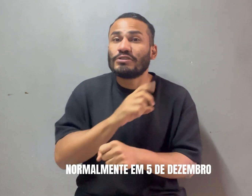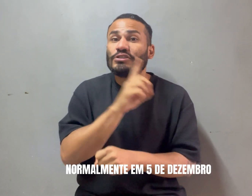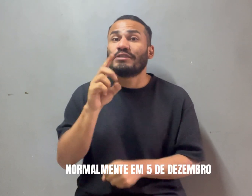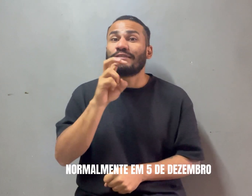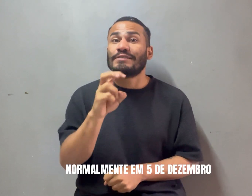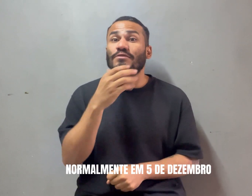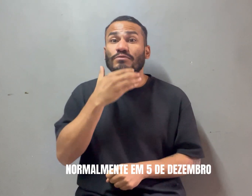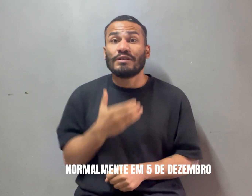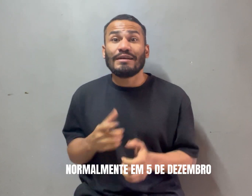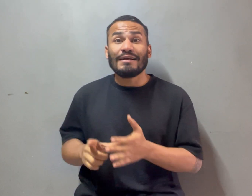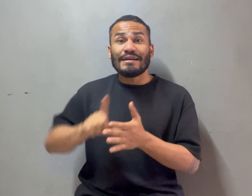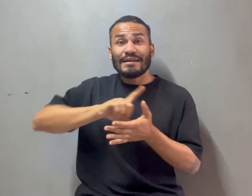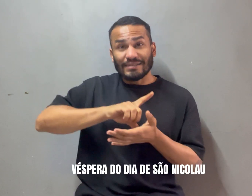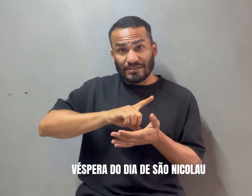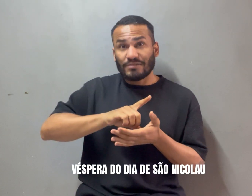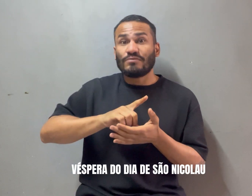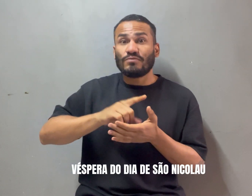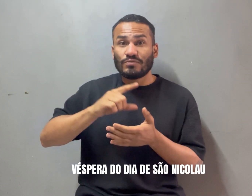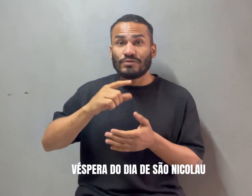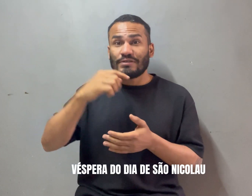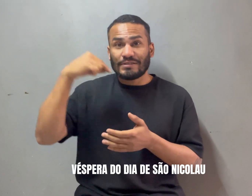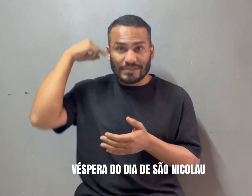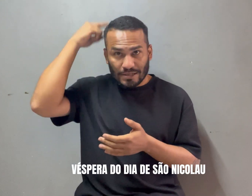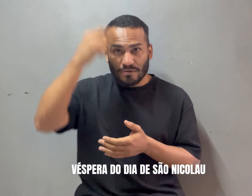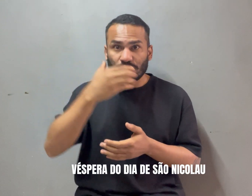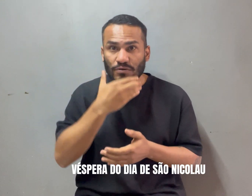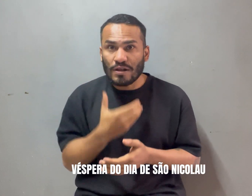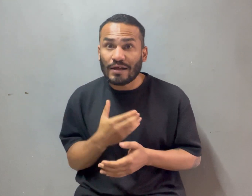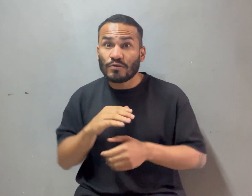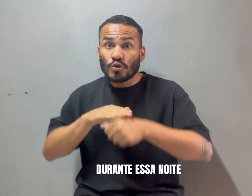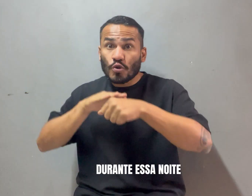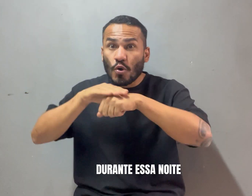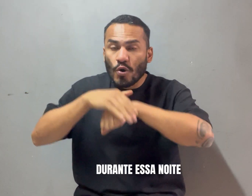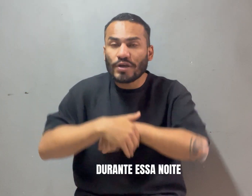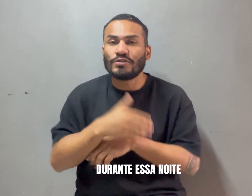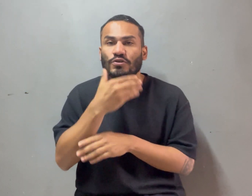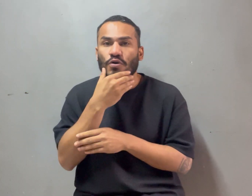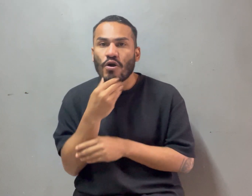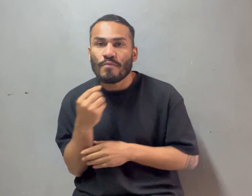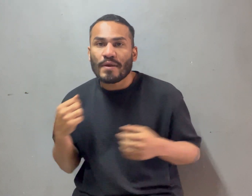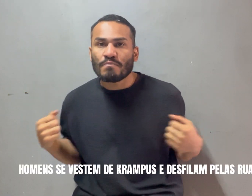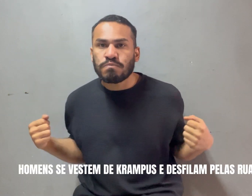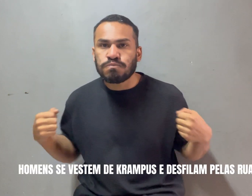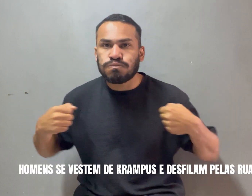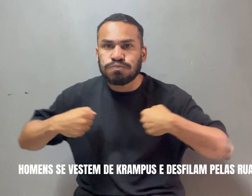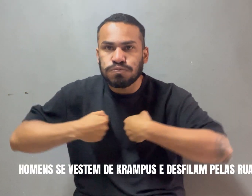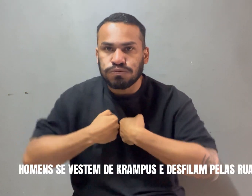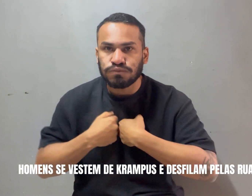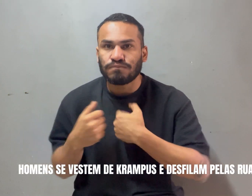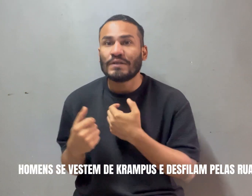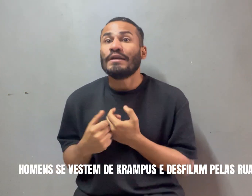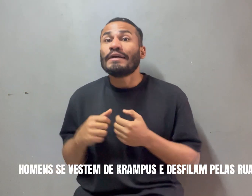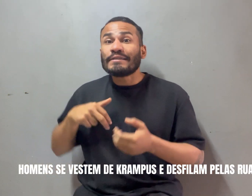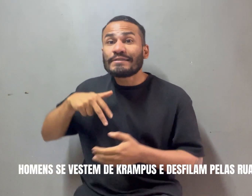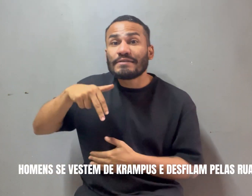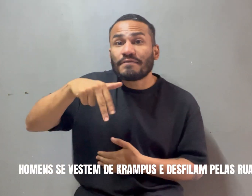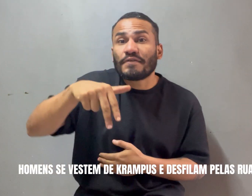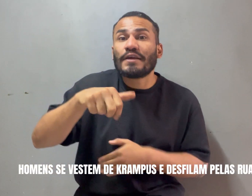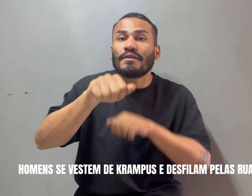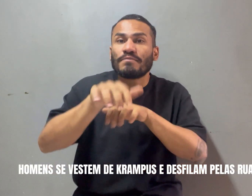em 5 de dezembro, véspera do dia de São Nicolau. Durante essa noite, homens se vestem de Krampus e desfilam